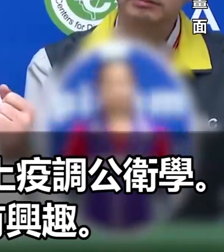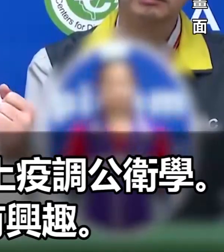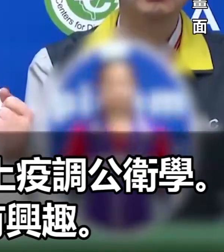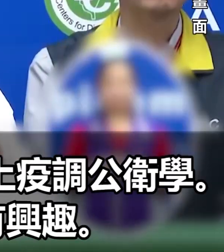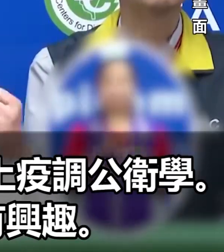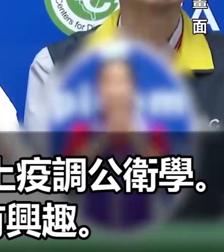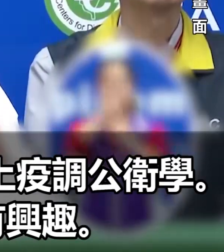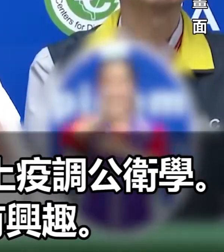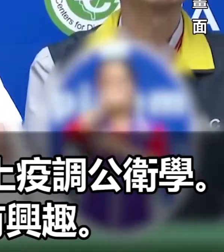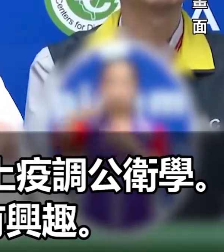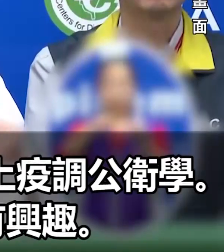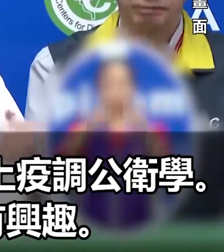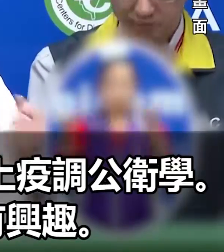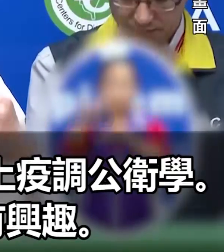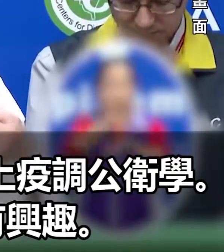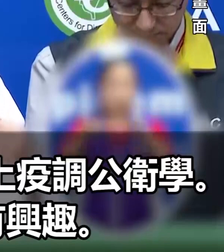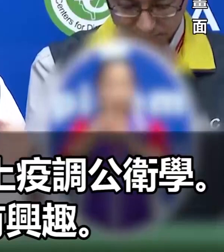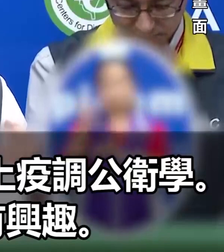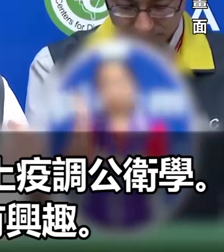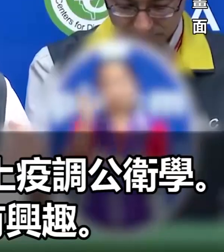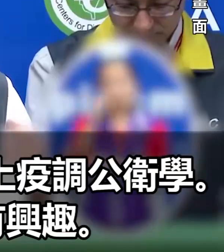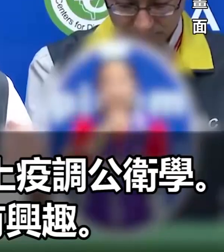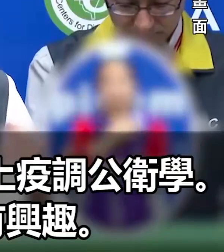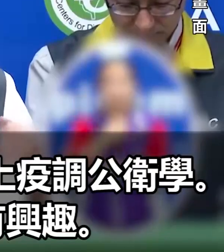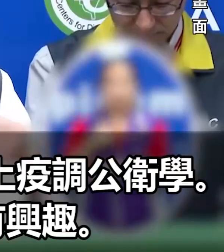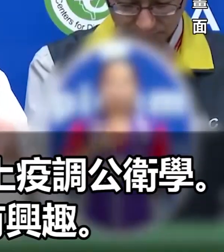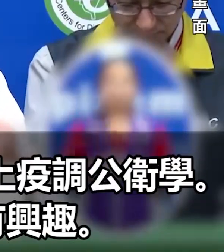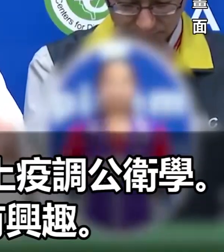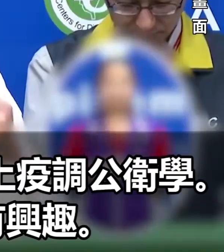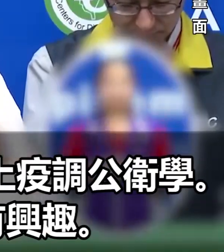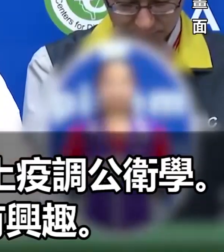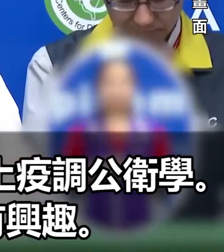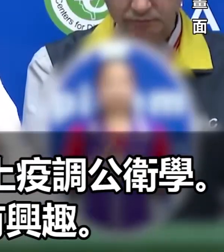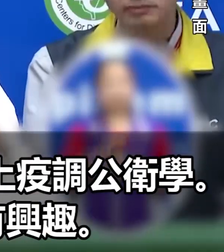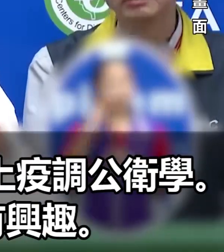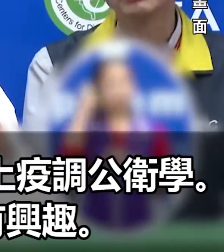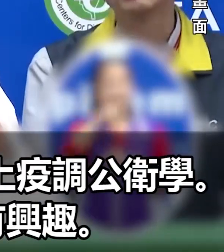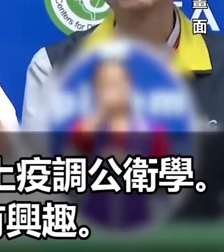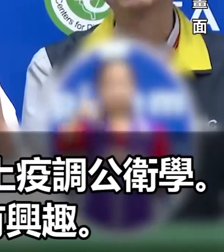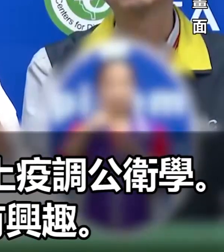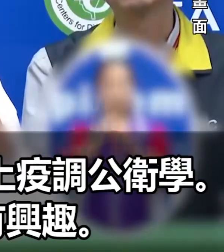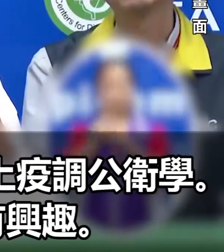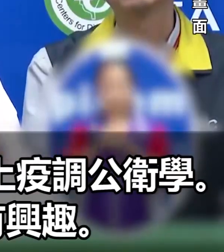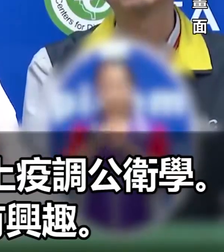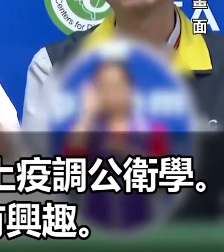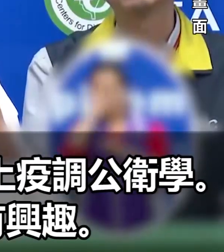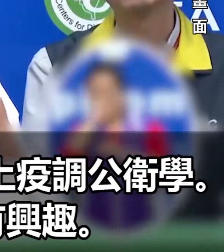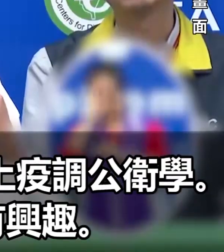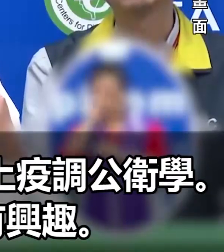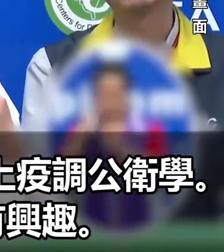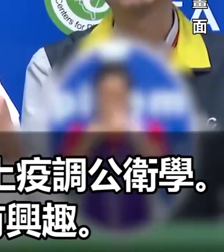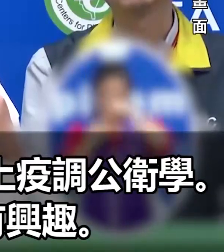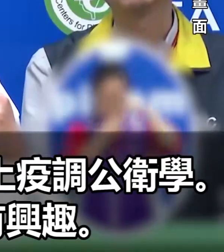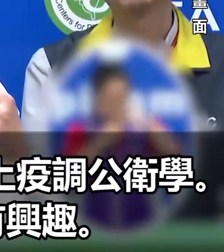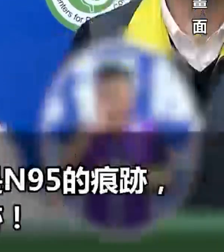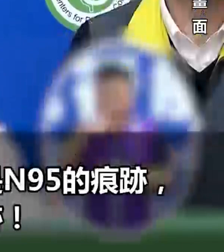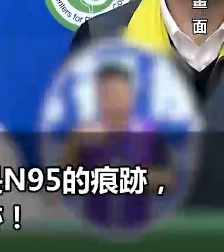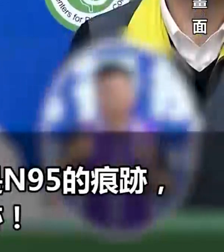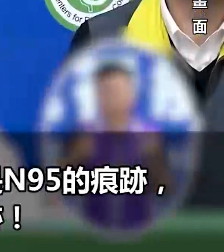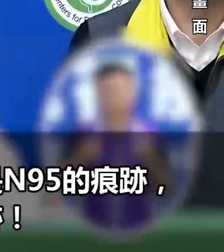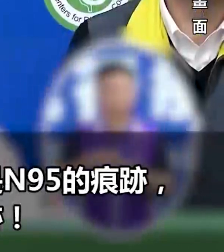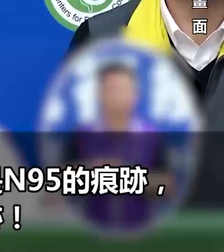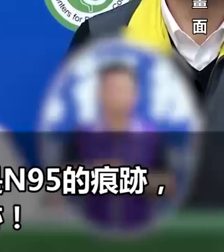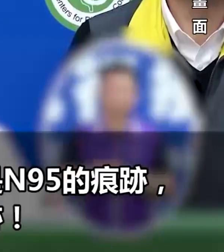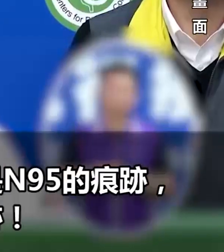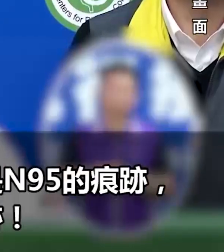家这样以后在沟通新闻的时候，效率会更高，因为我觉得大家都对当福尔摩斯非常有兴趣。我看